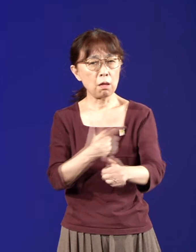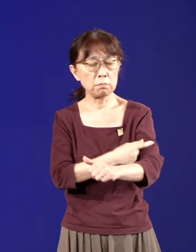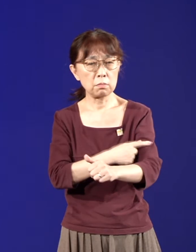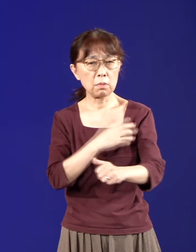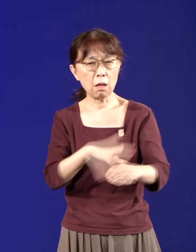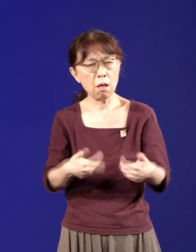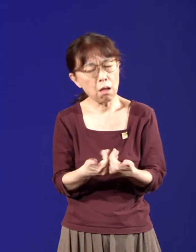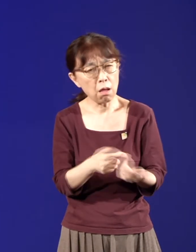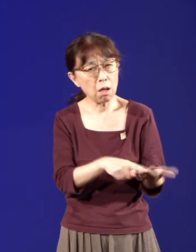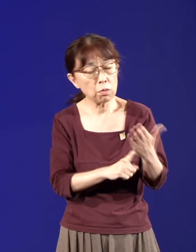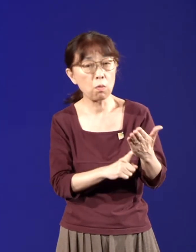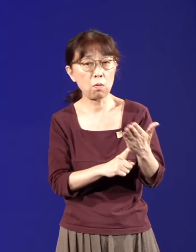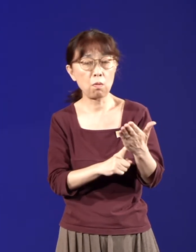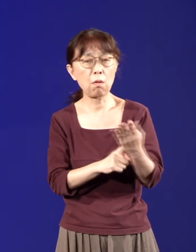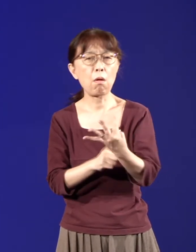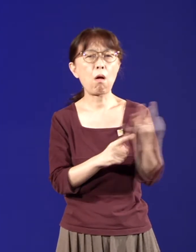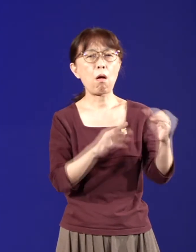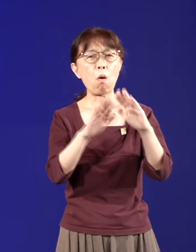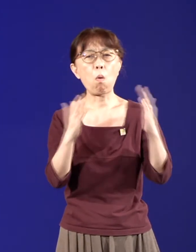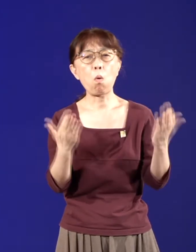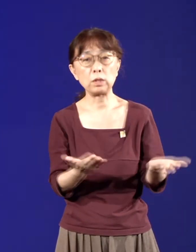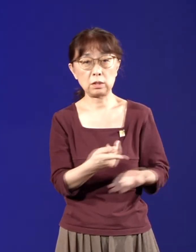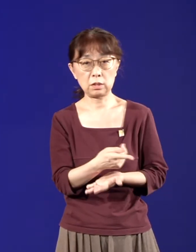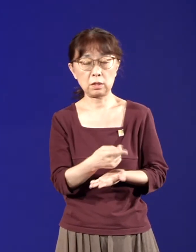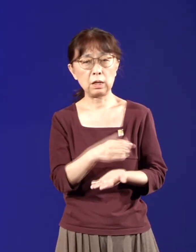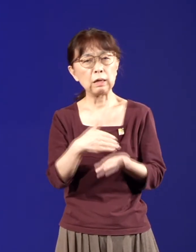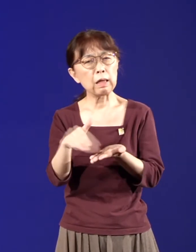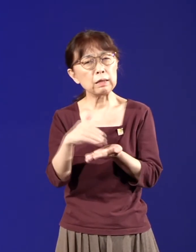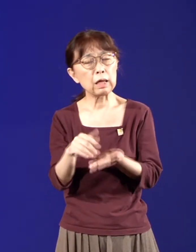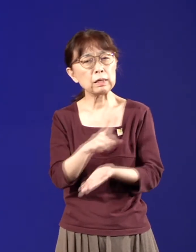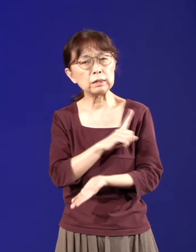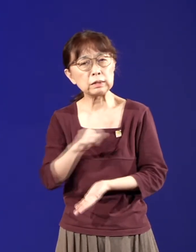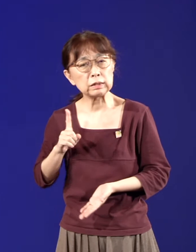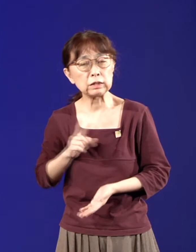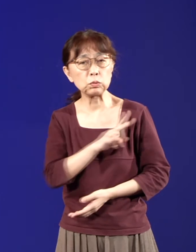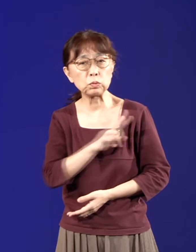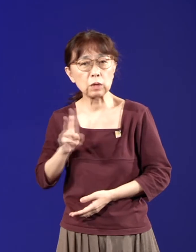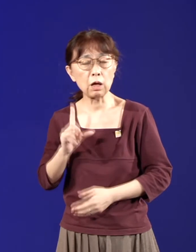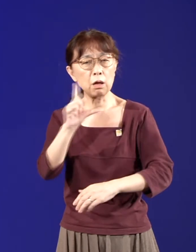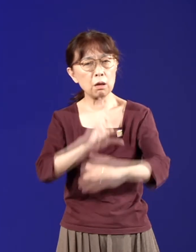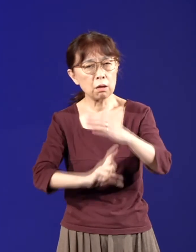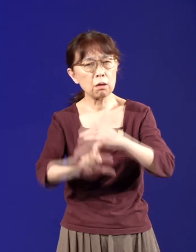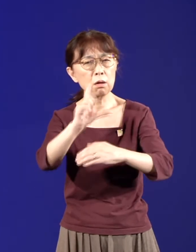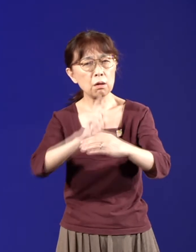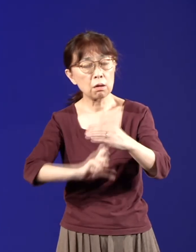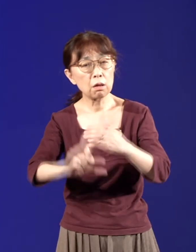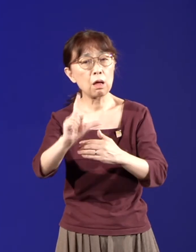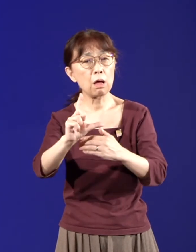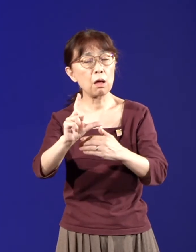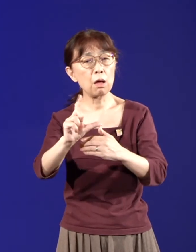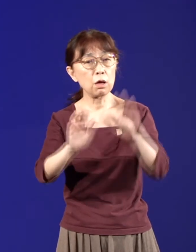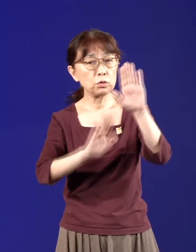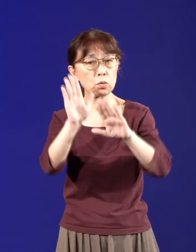いようでありますが、大体が1日か2日で、症状が治まるという状